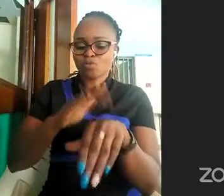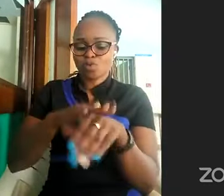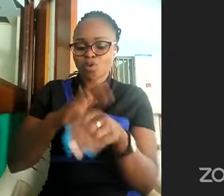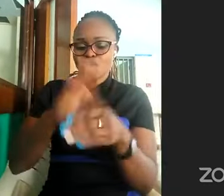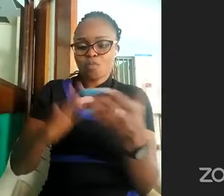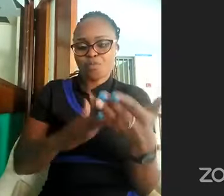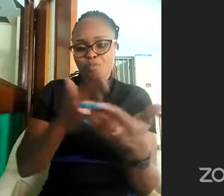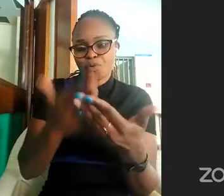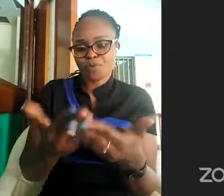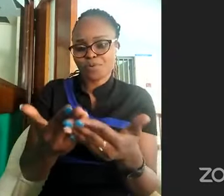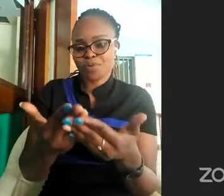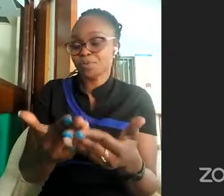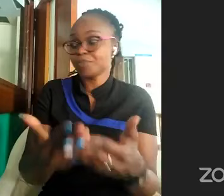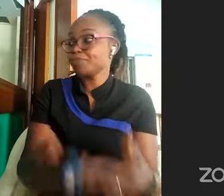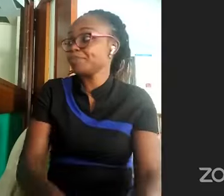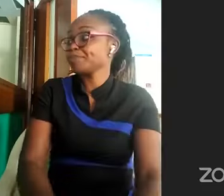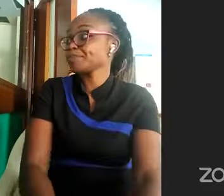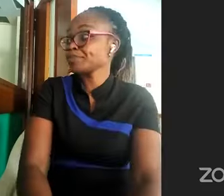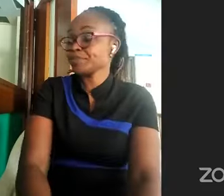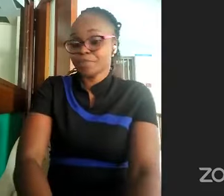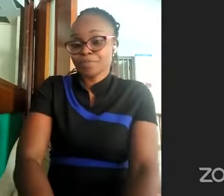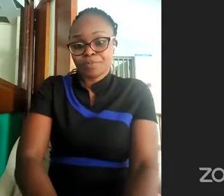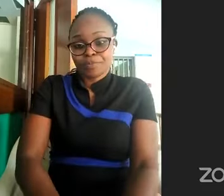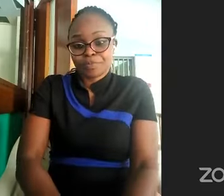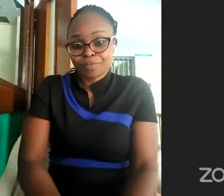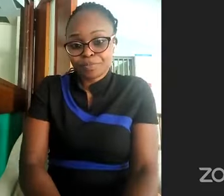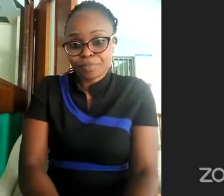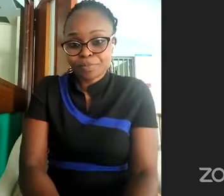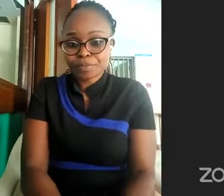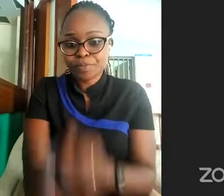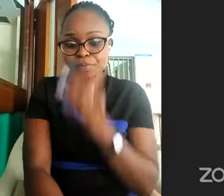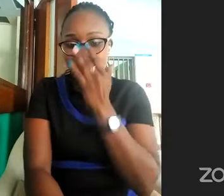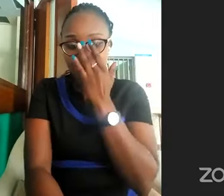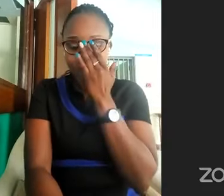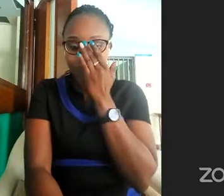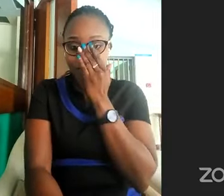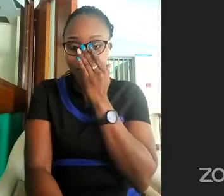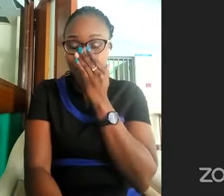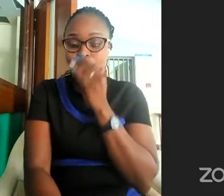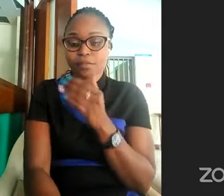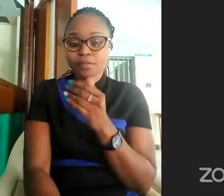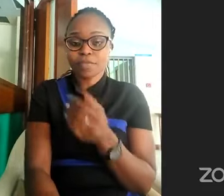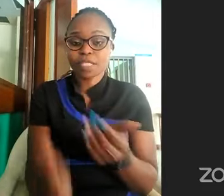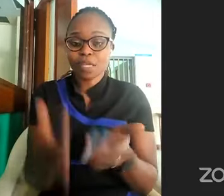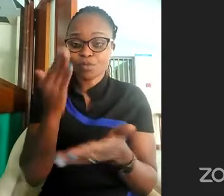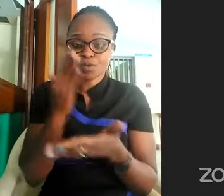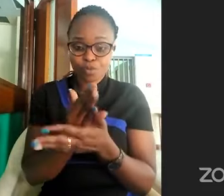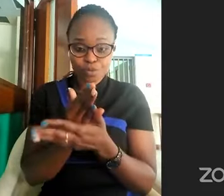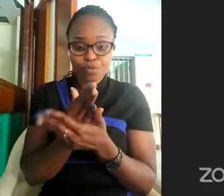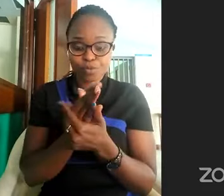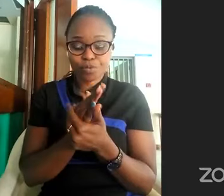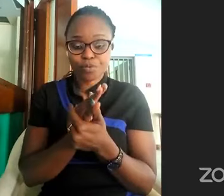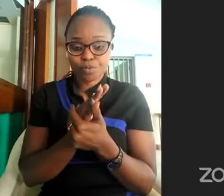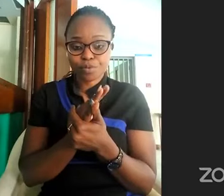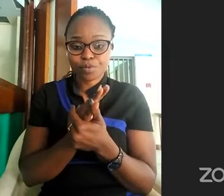hailinganishi vizuri. Unaona hawa walemavu hawasomi. So even pia we would like hiyo